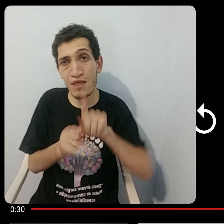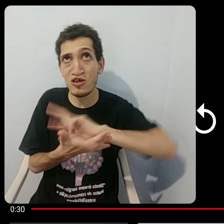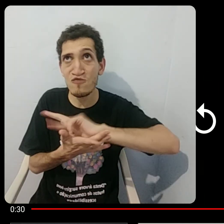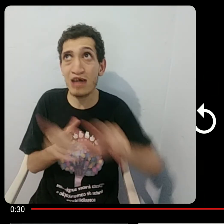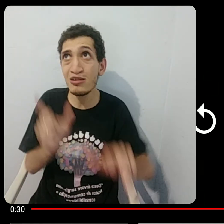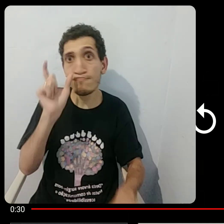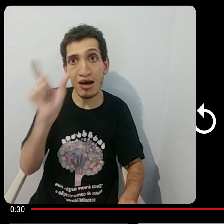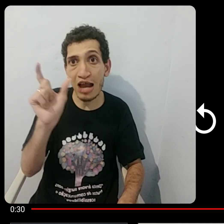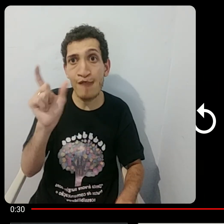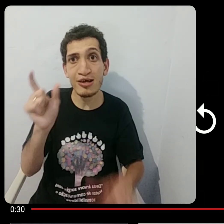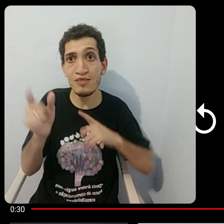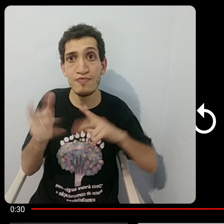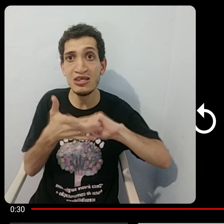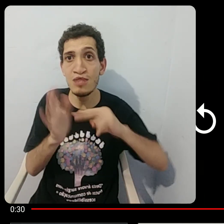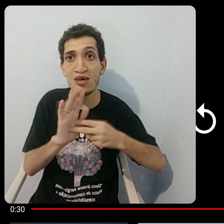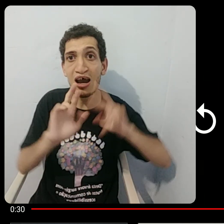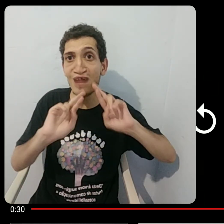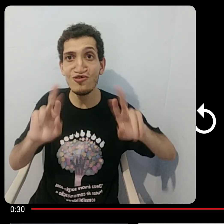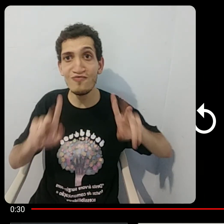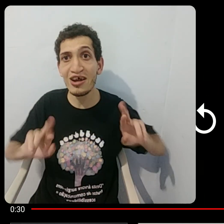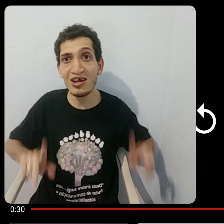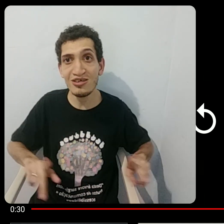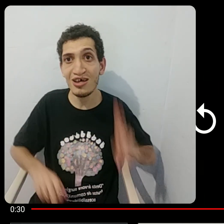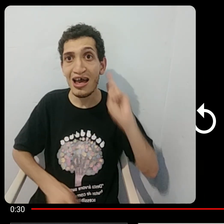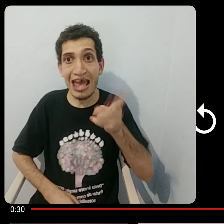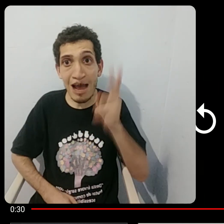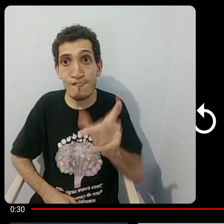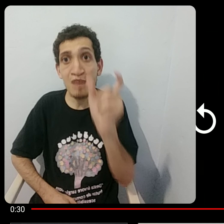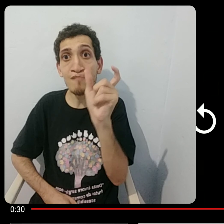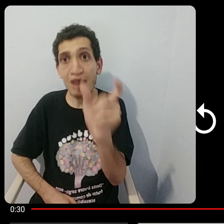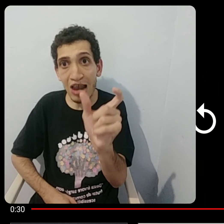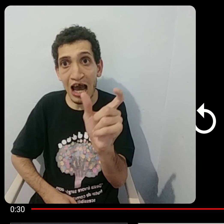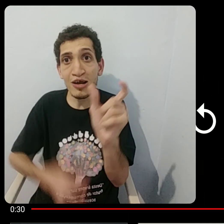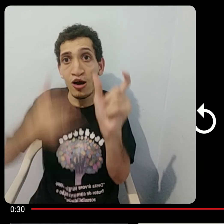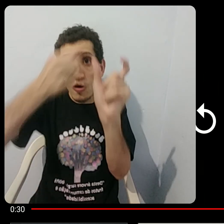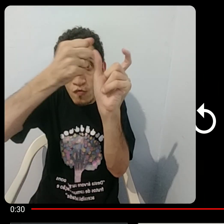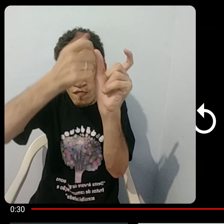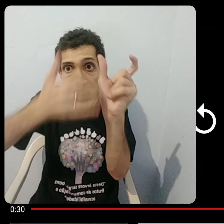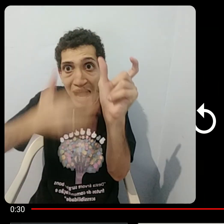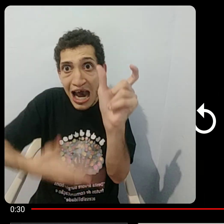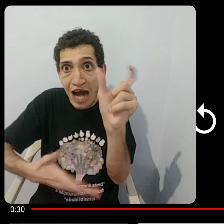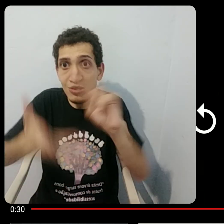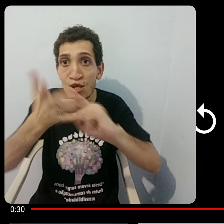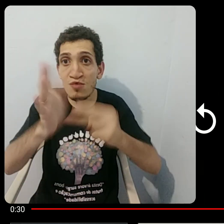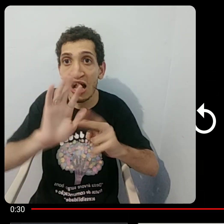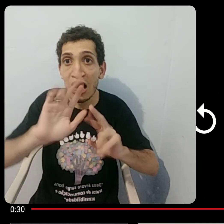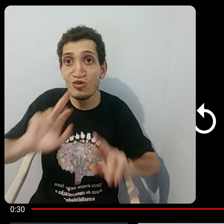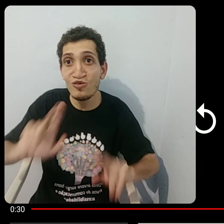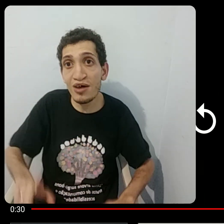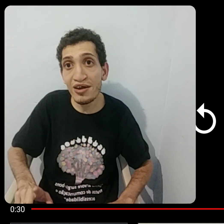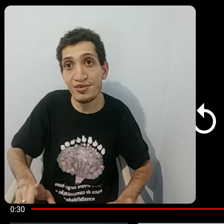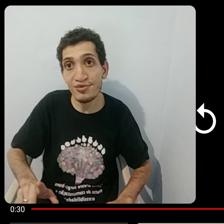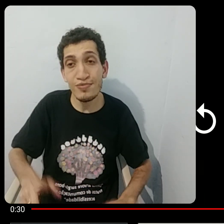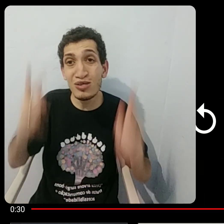também. Tem diversas palavras que têm significados diferentes. É a mesma palavra. com vários significados diferentes. Então, isso